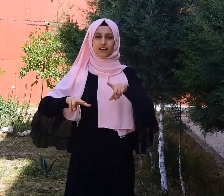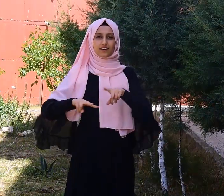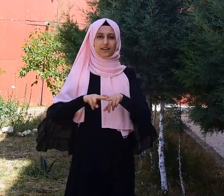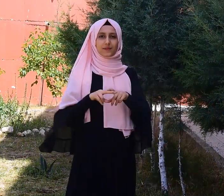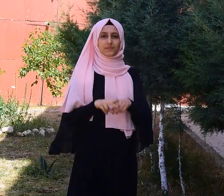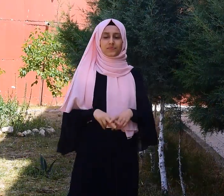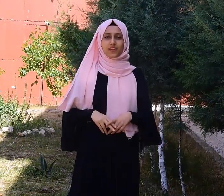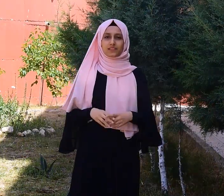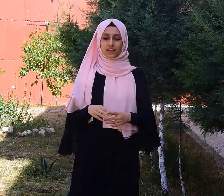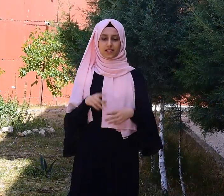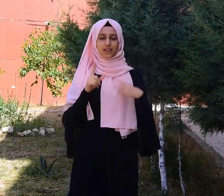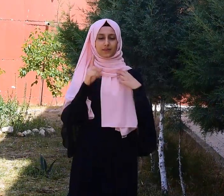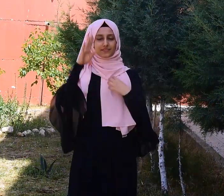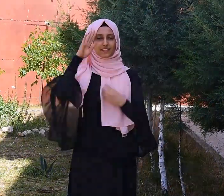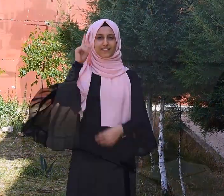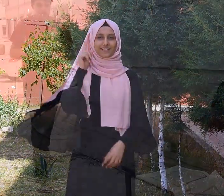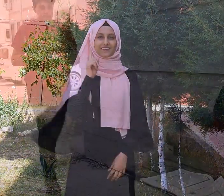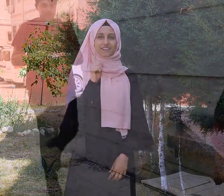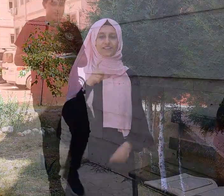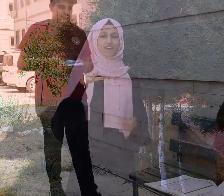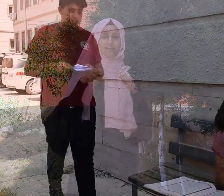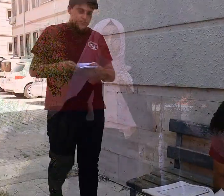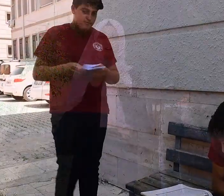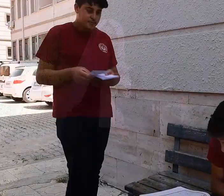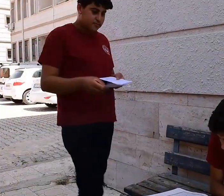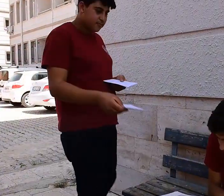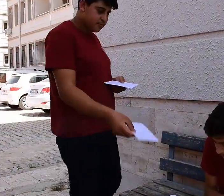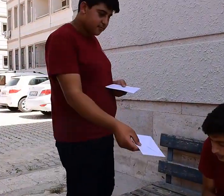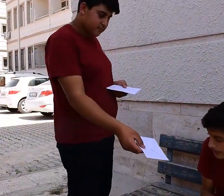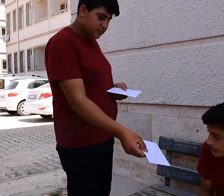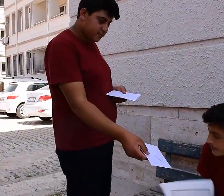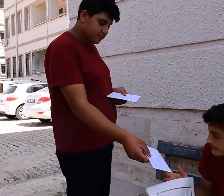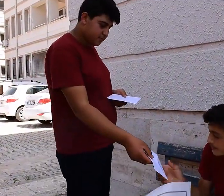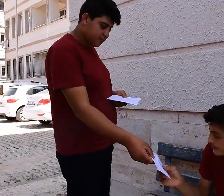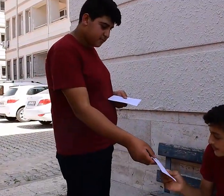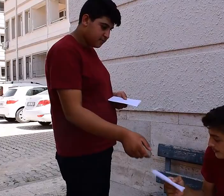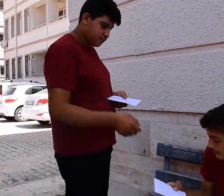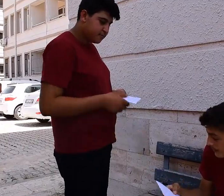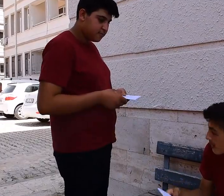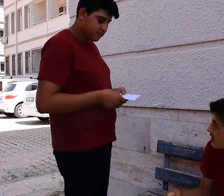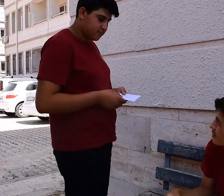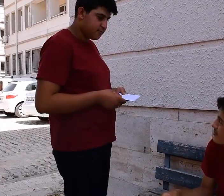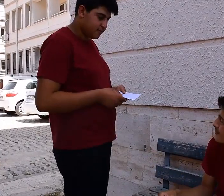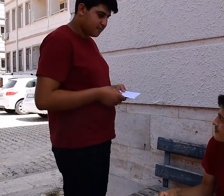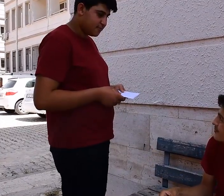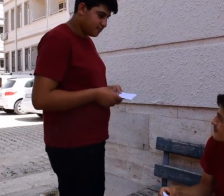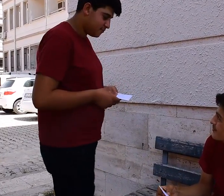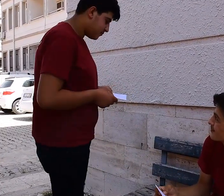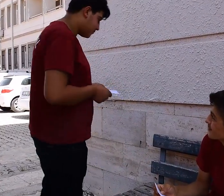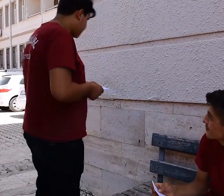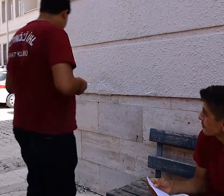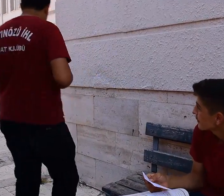daha. Selam sana ey Mustafa. Ya Nabi